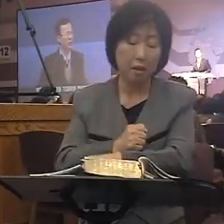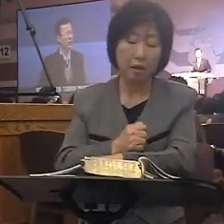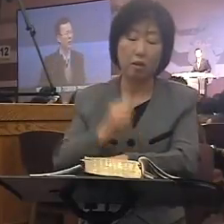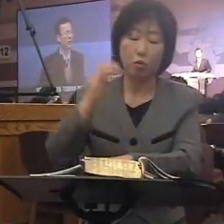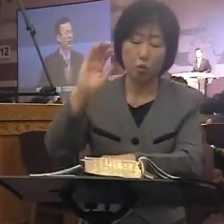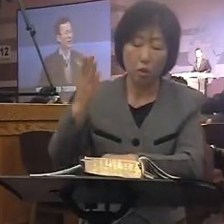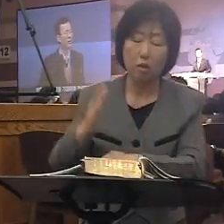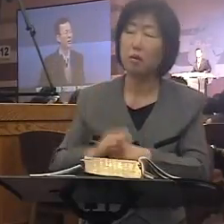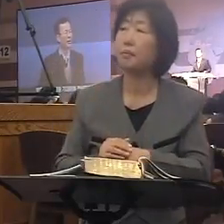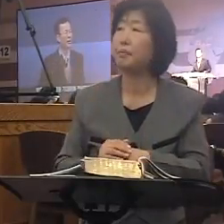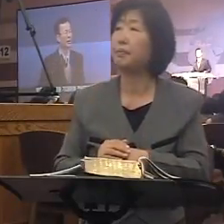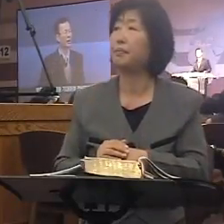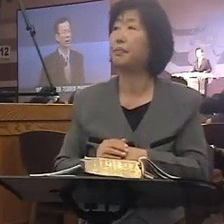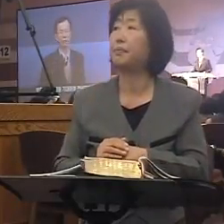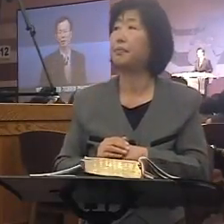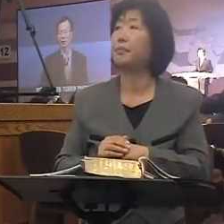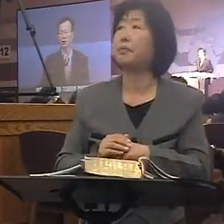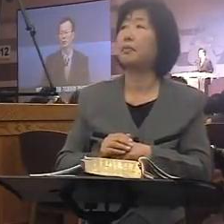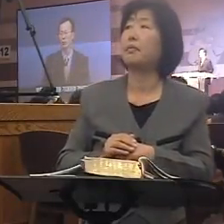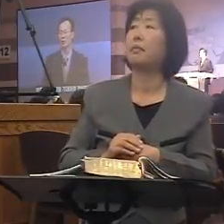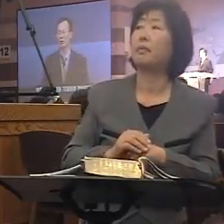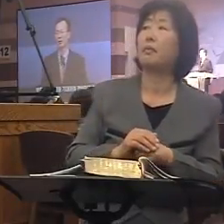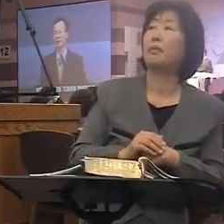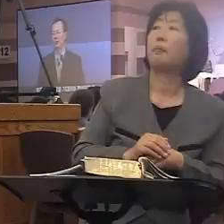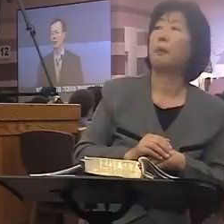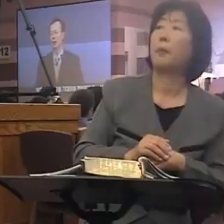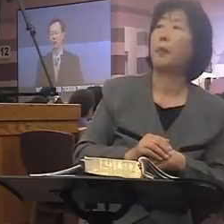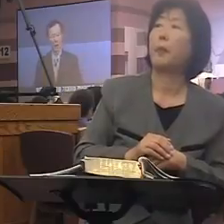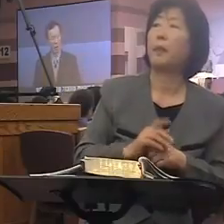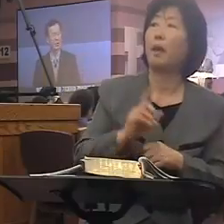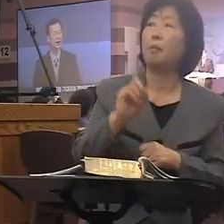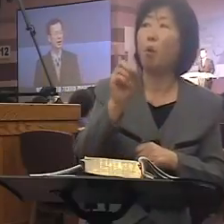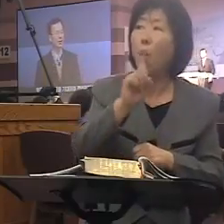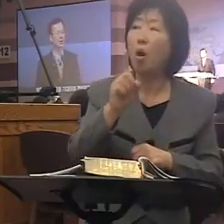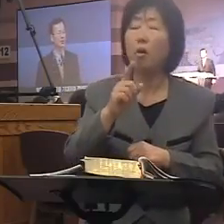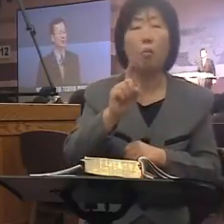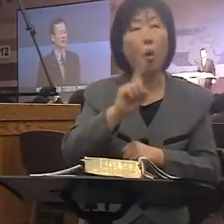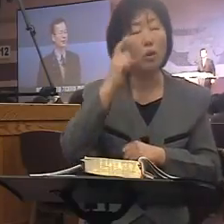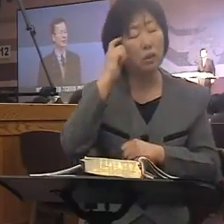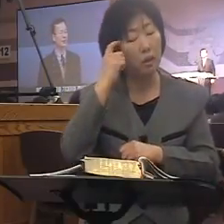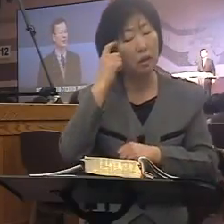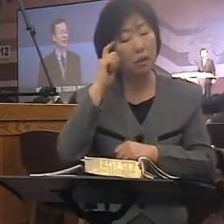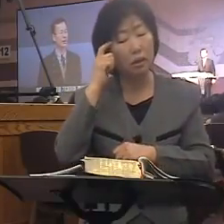겸비해져야 됩니다. 겸비해지는 게 무엇일까요? 뭐라고 생각하세요?